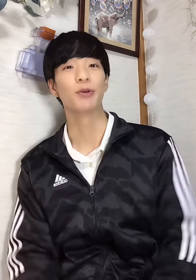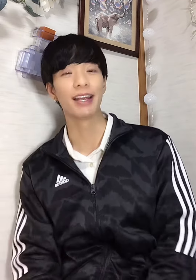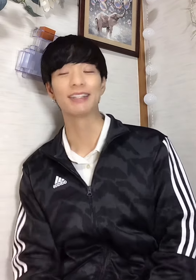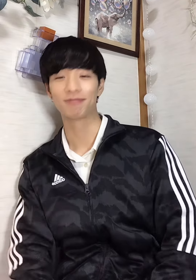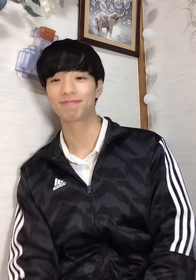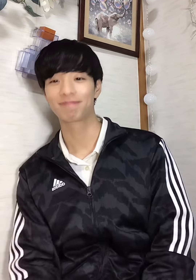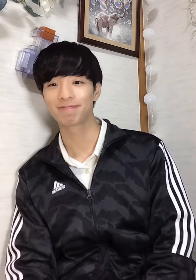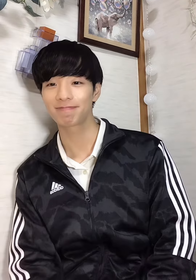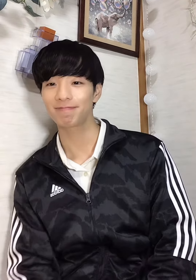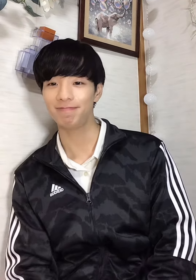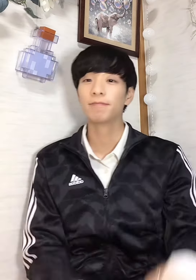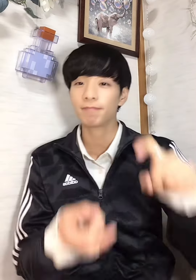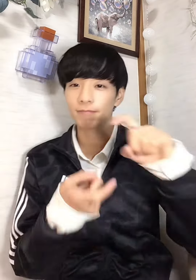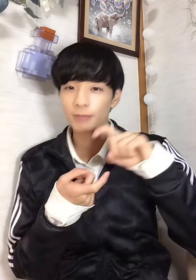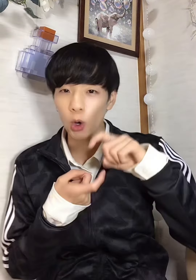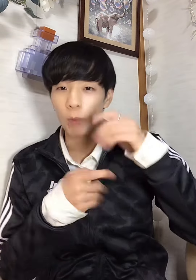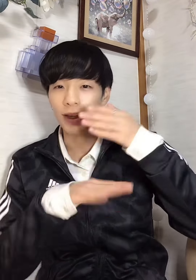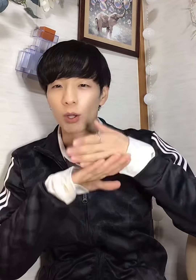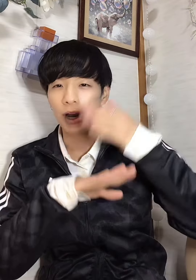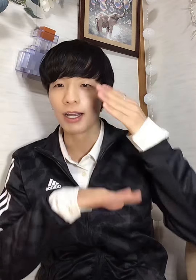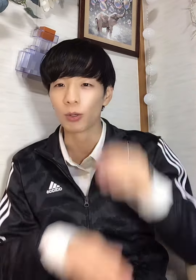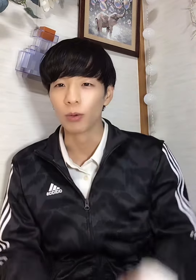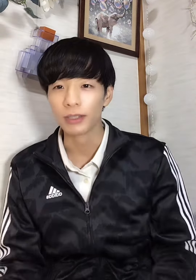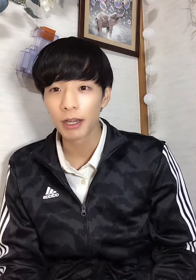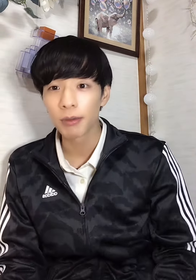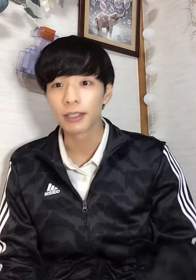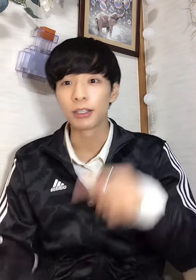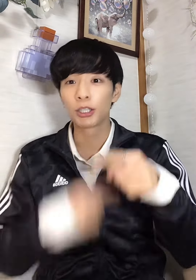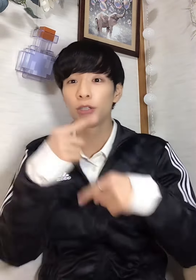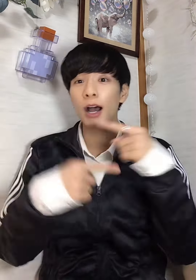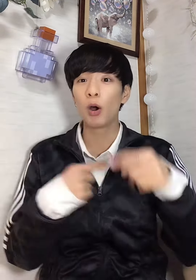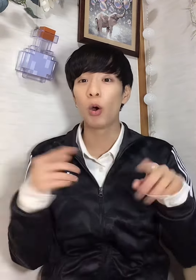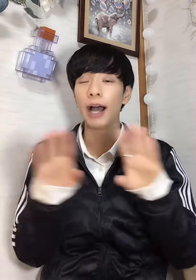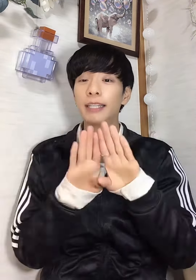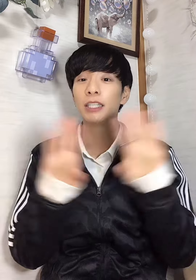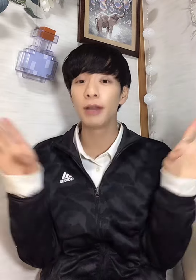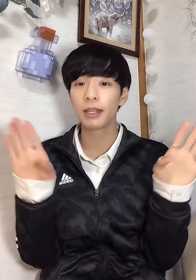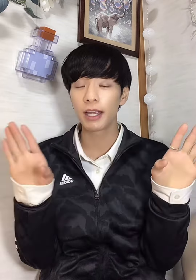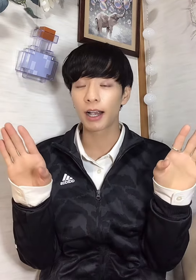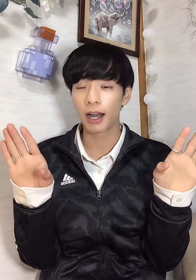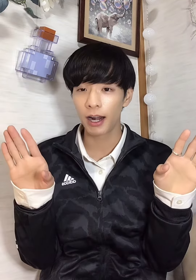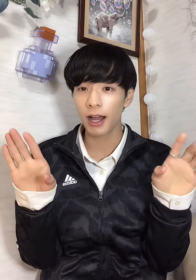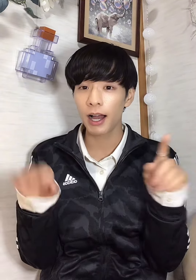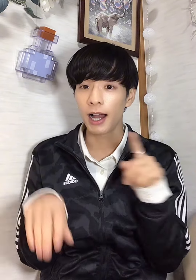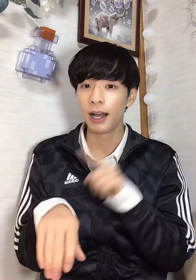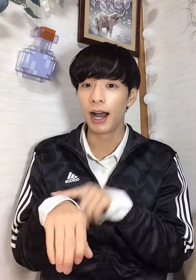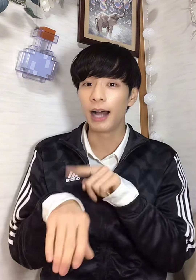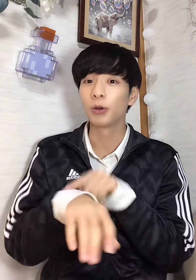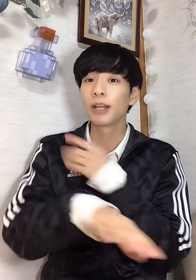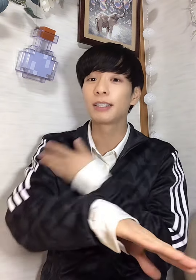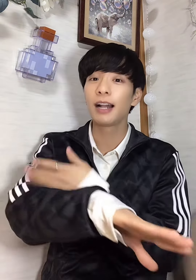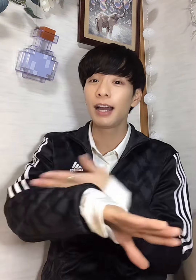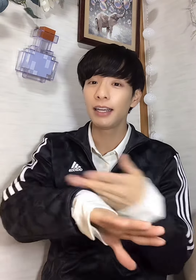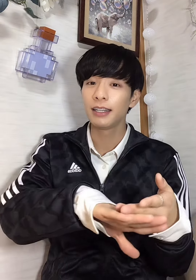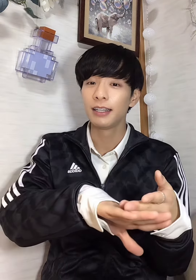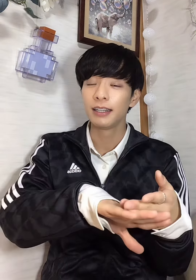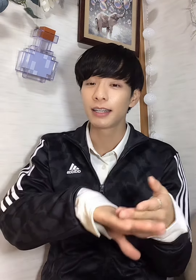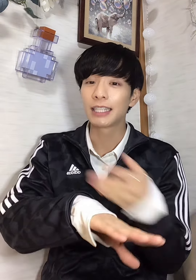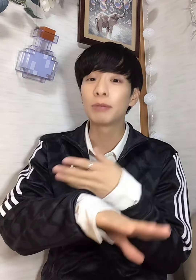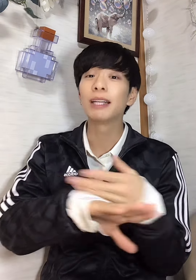ね。コメントありがとうございます。手話を始めてから、あ、どれくらい経ち